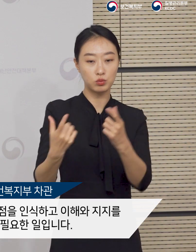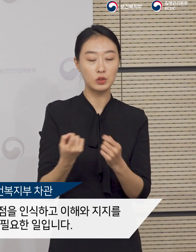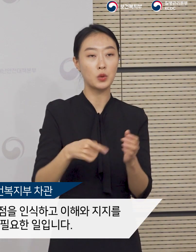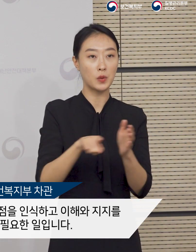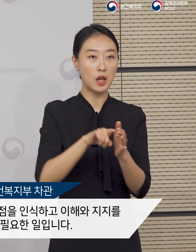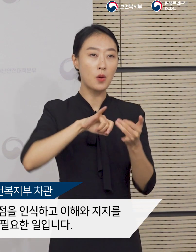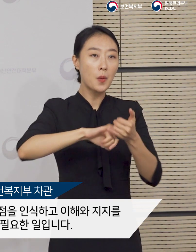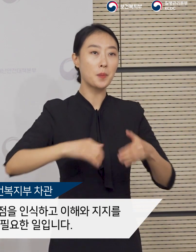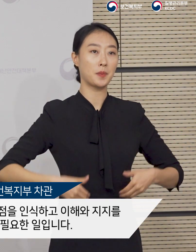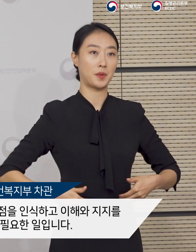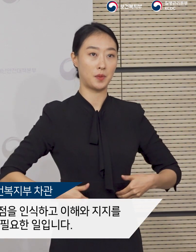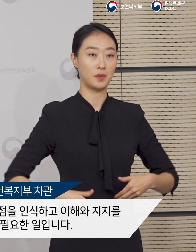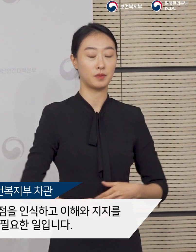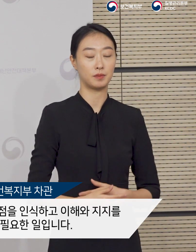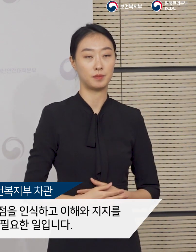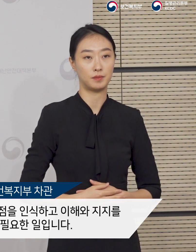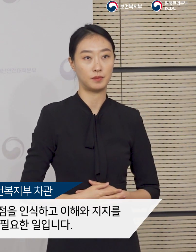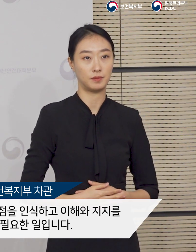필요한 일입니다.